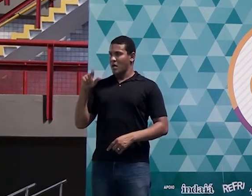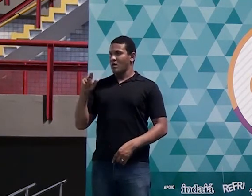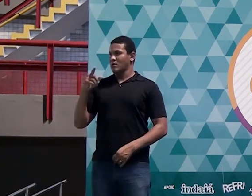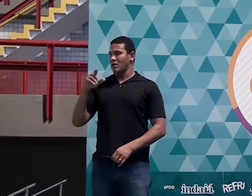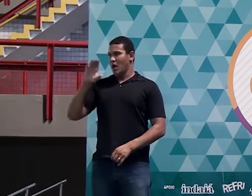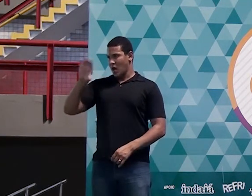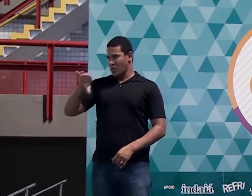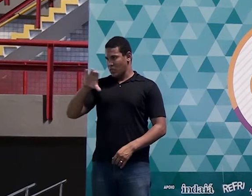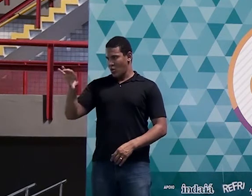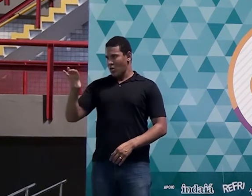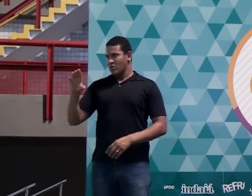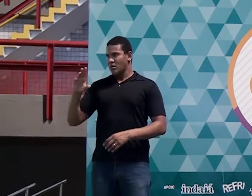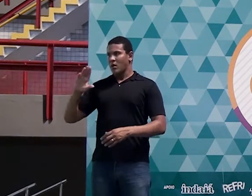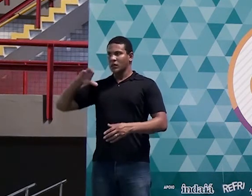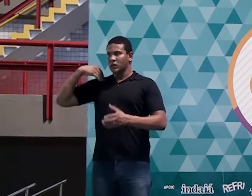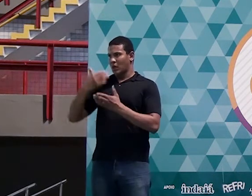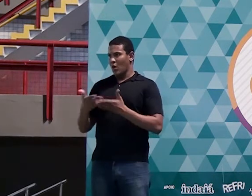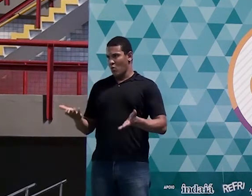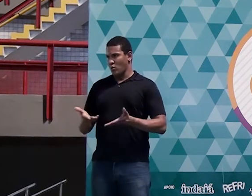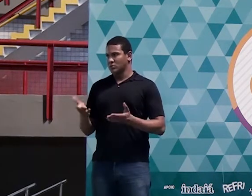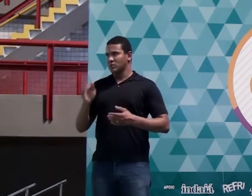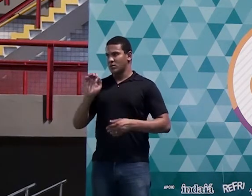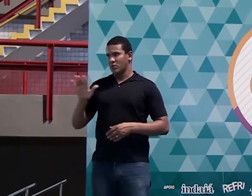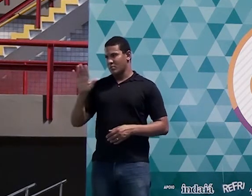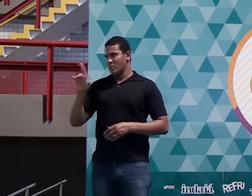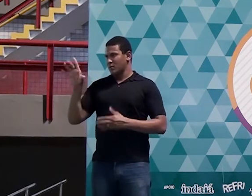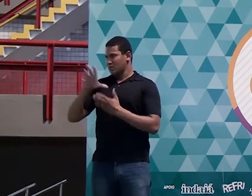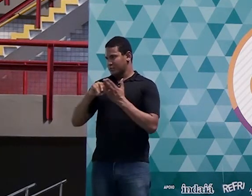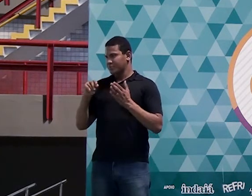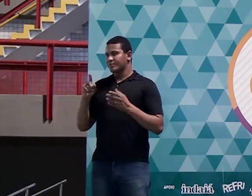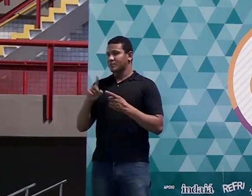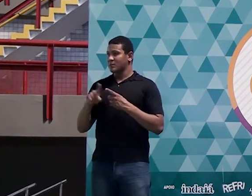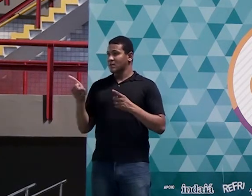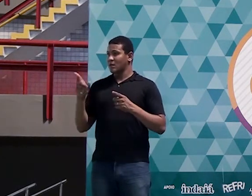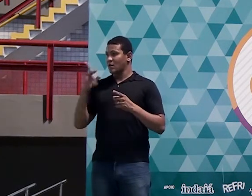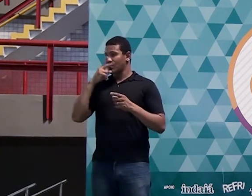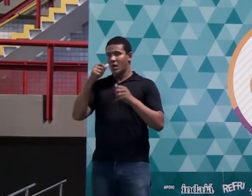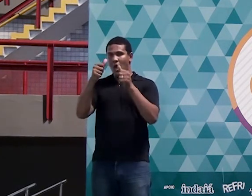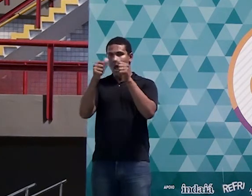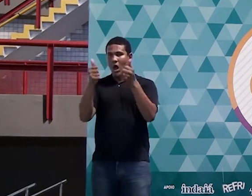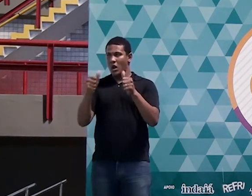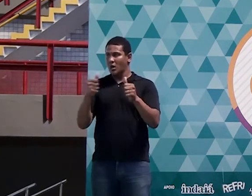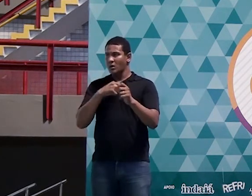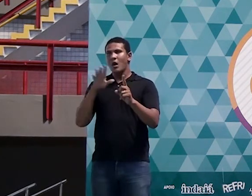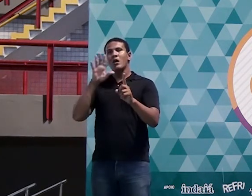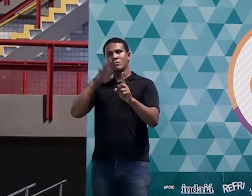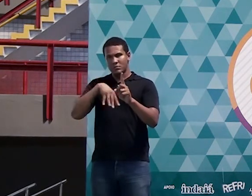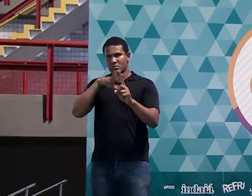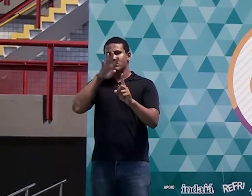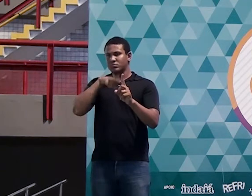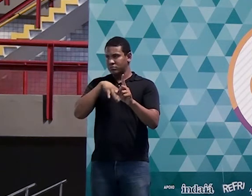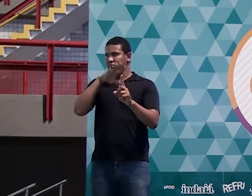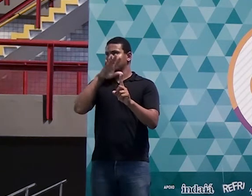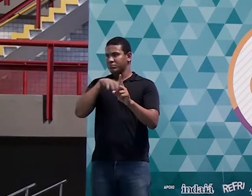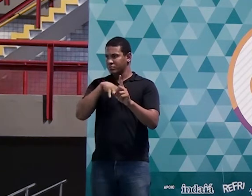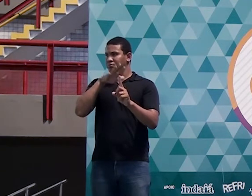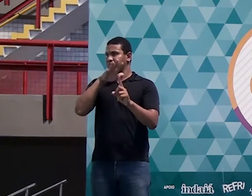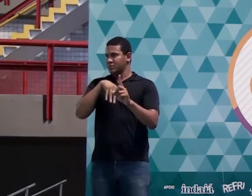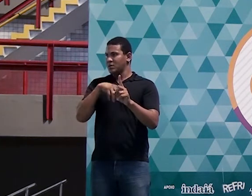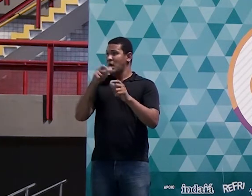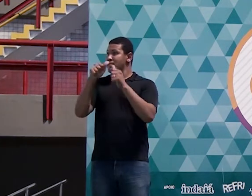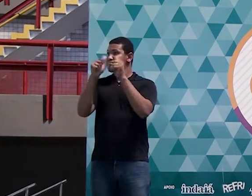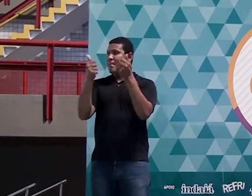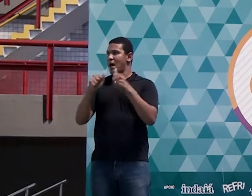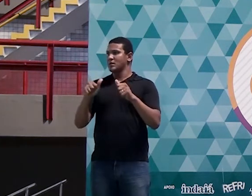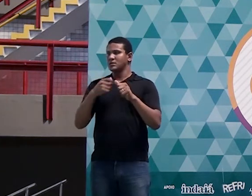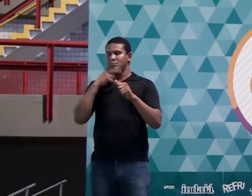romana, que é a predominante na Europa, ela adorava imagens durante o período medieval. Inclusive, começou